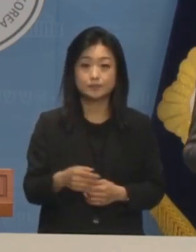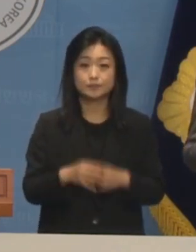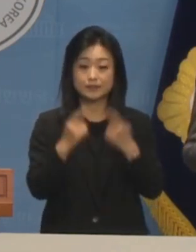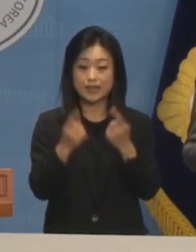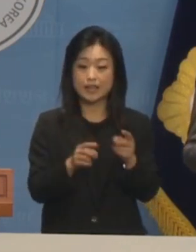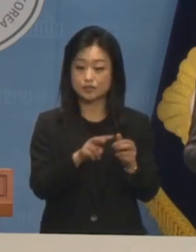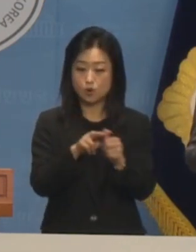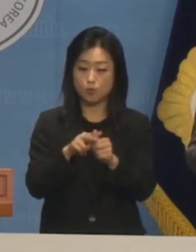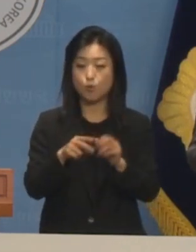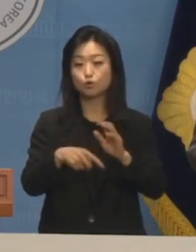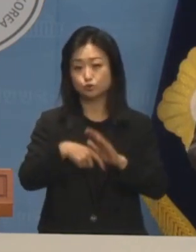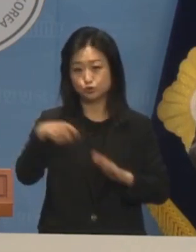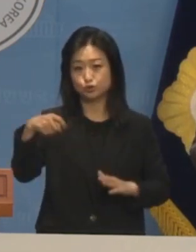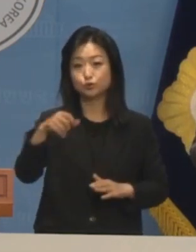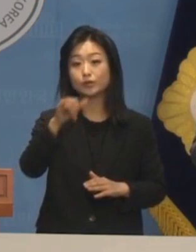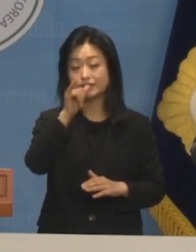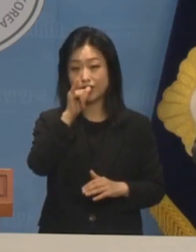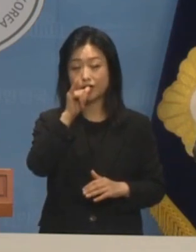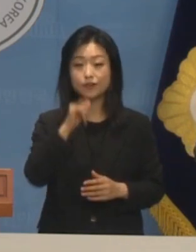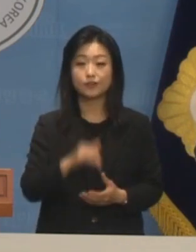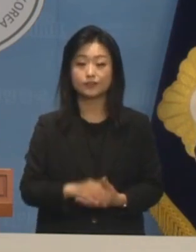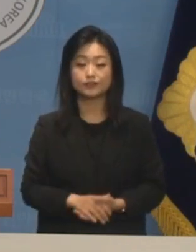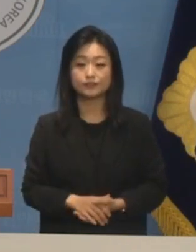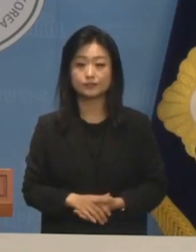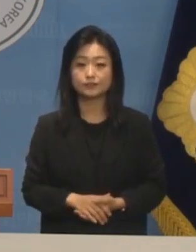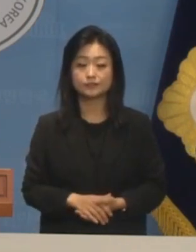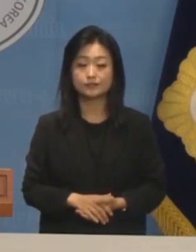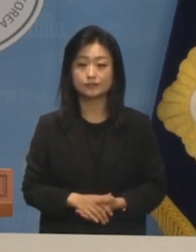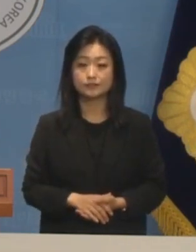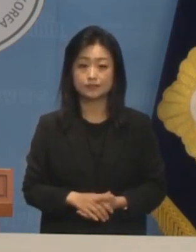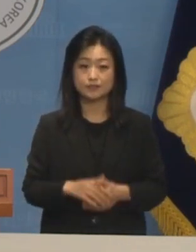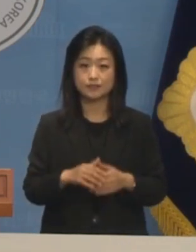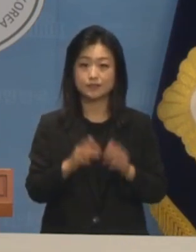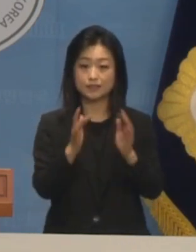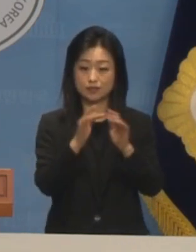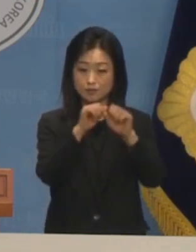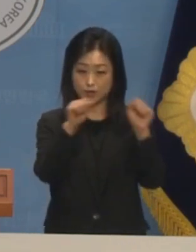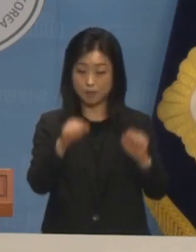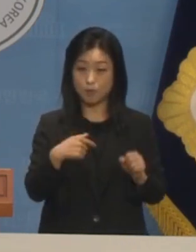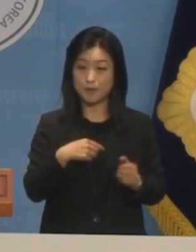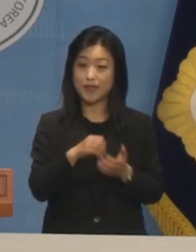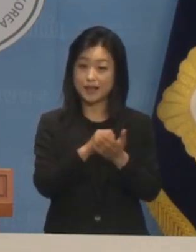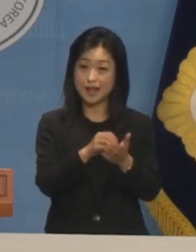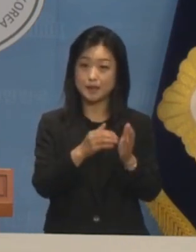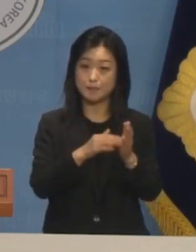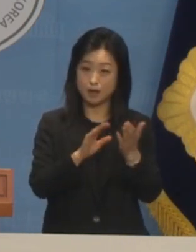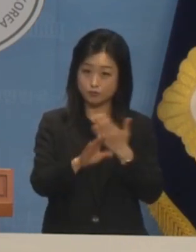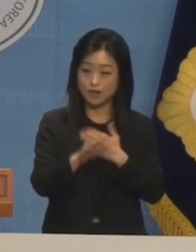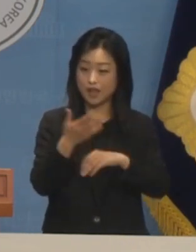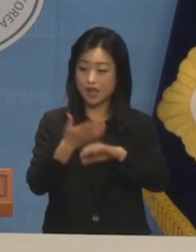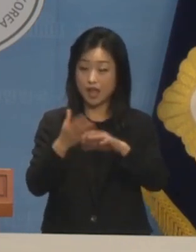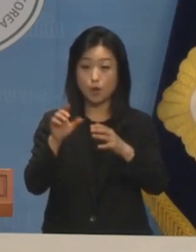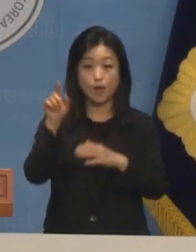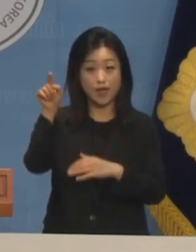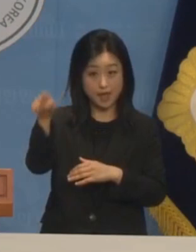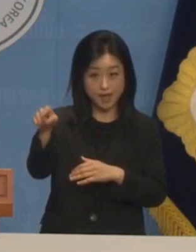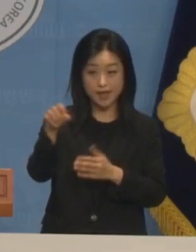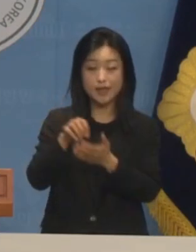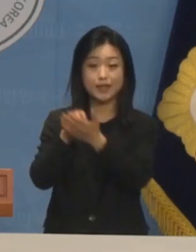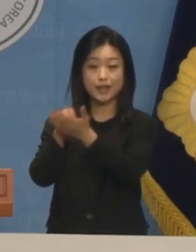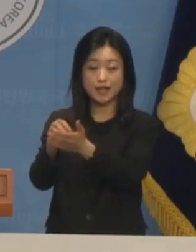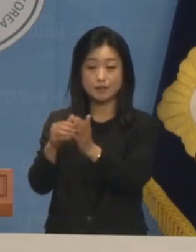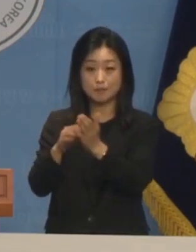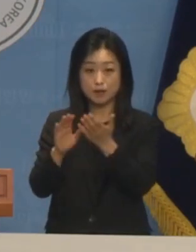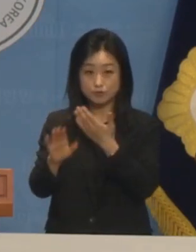유출에 대한 우려도 상당히 있었습니다. 특정 플랫폼에 가입한 이후, 특히 해외 플랫폼인데요. 가입한 이후에